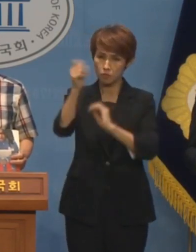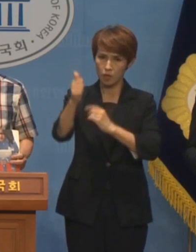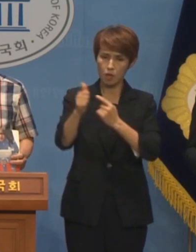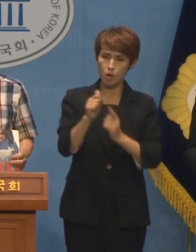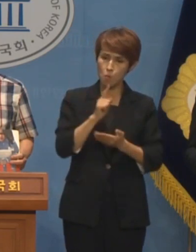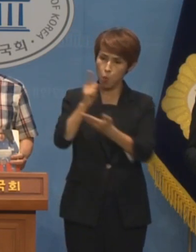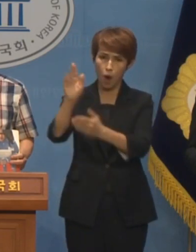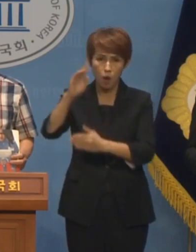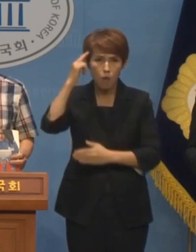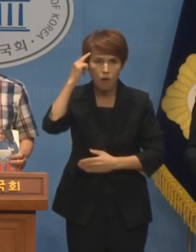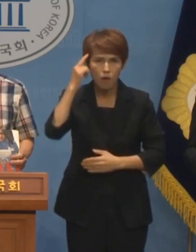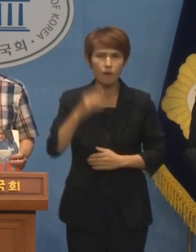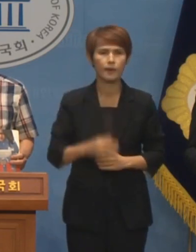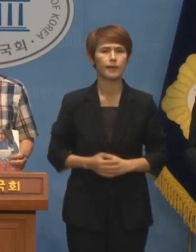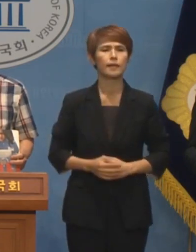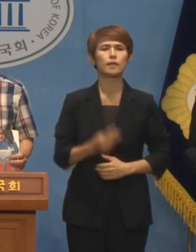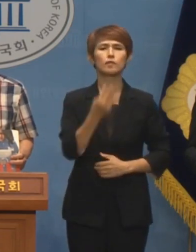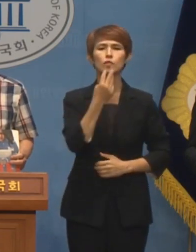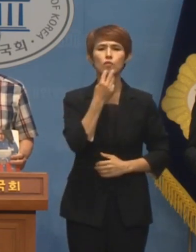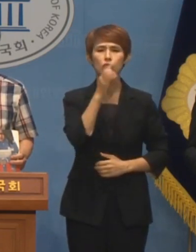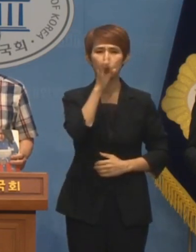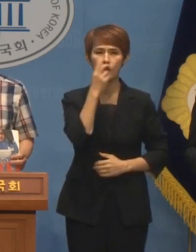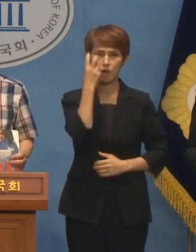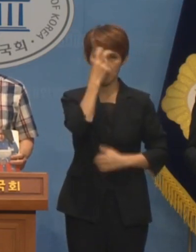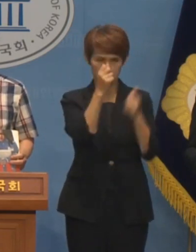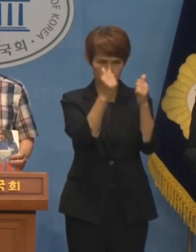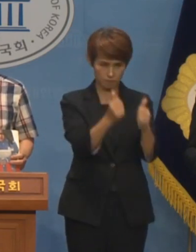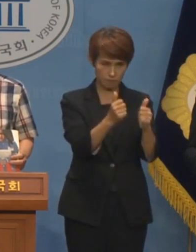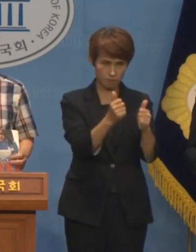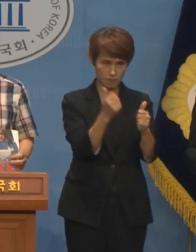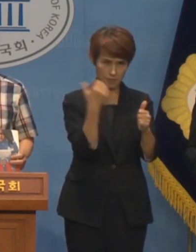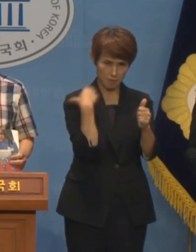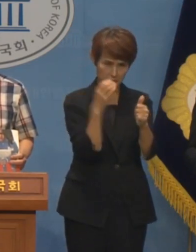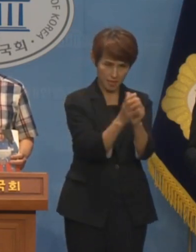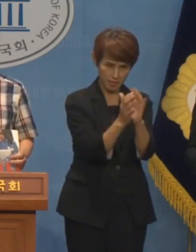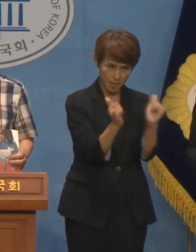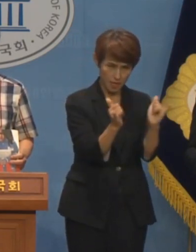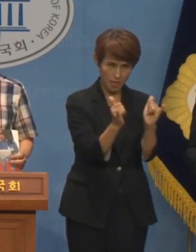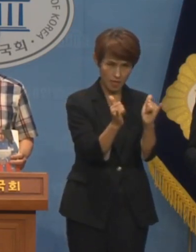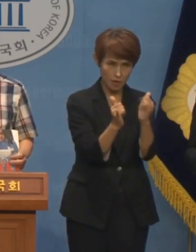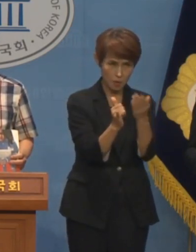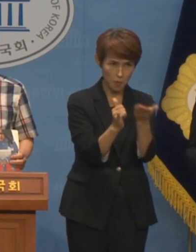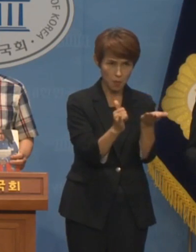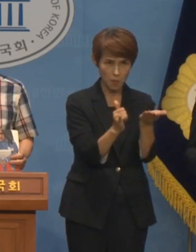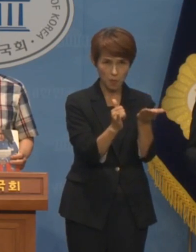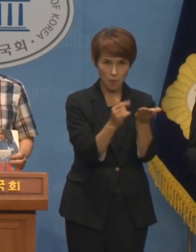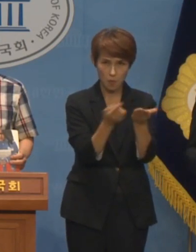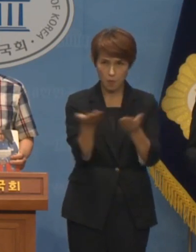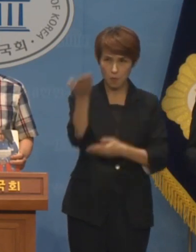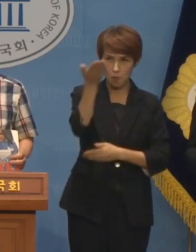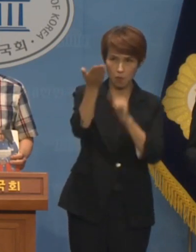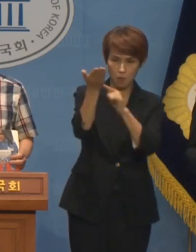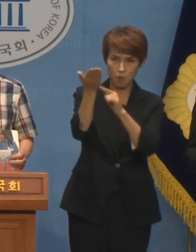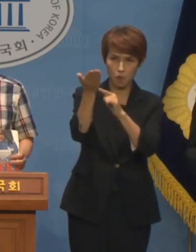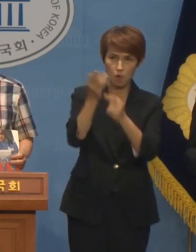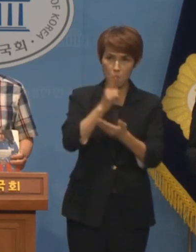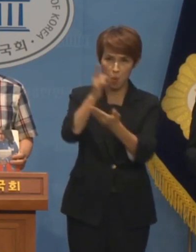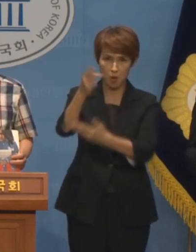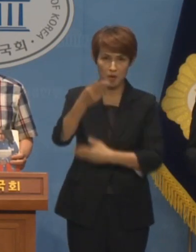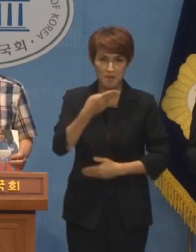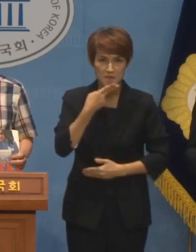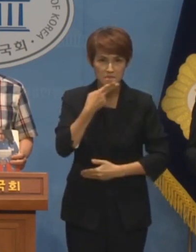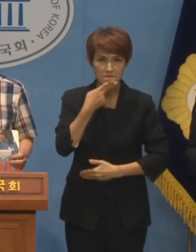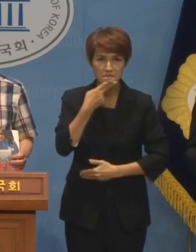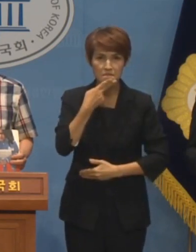때는 이 서울중앙지검과 담당 검사들은 상급기관에 보고하지 않은 월권 행위를 저지른